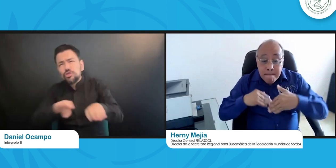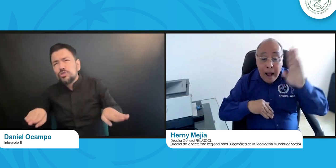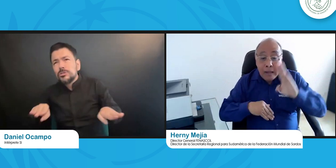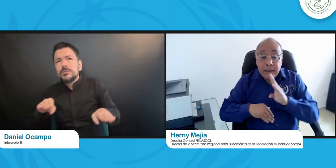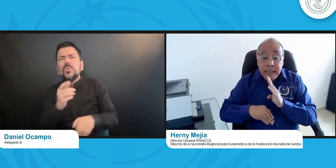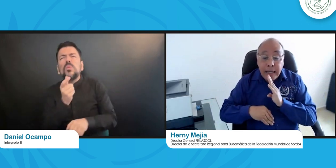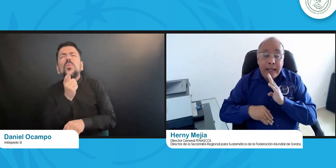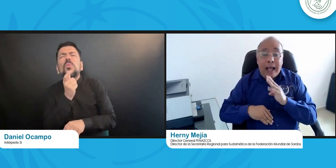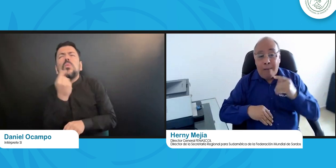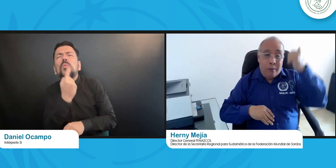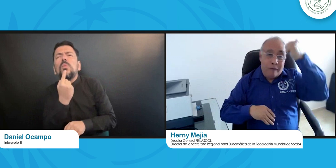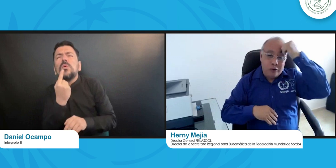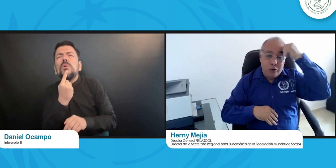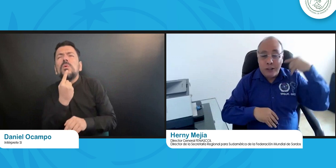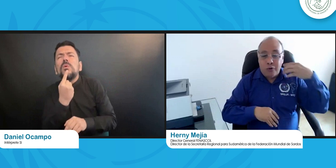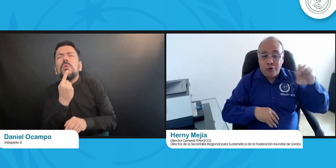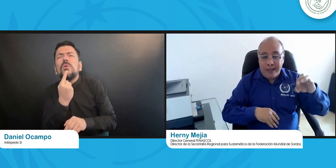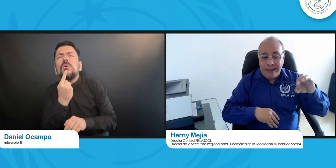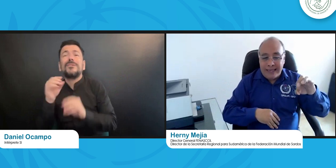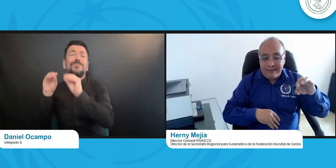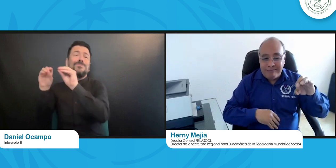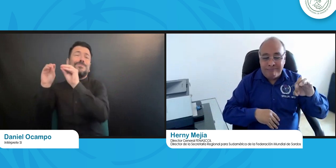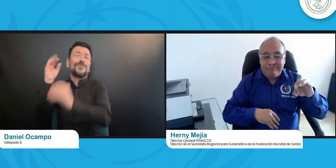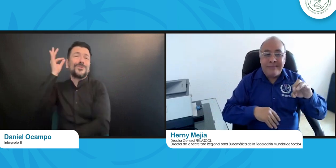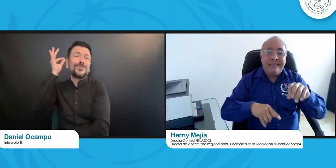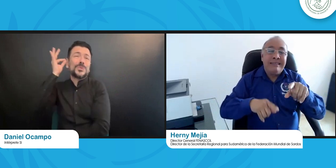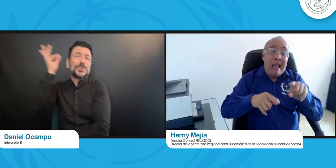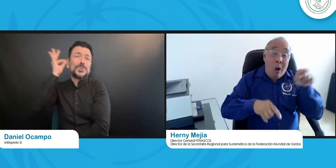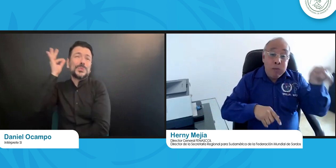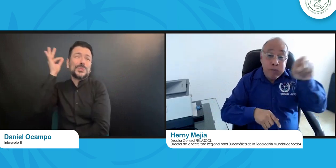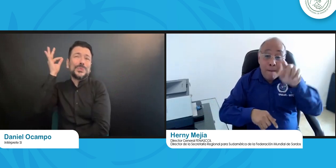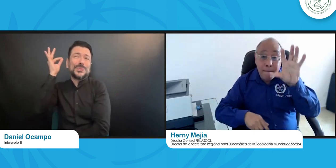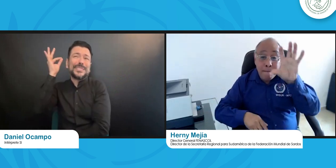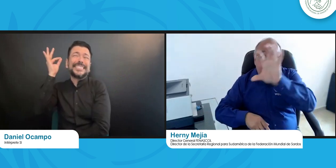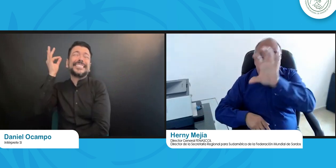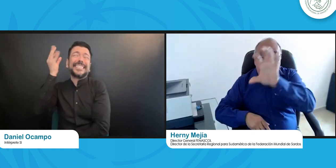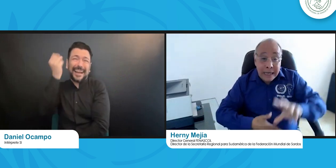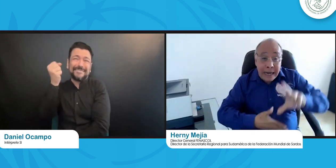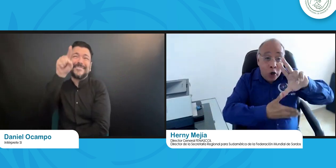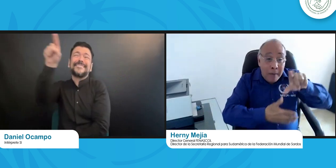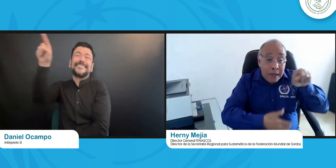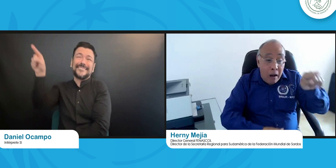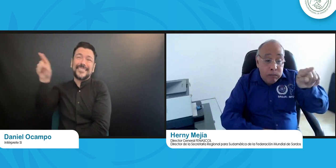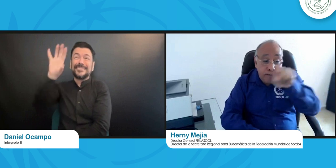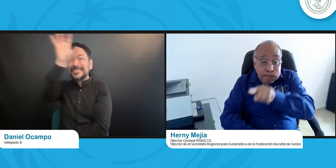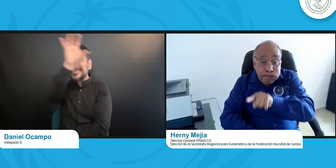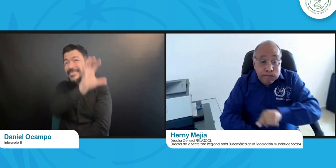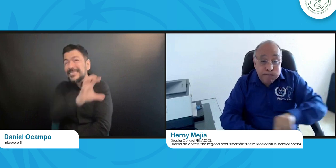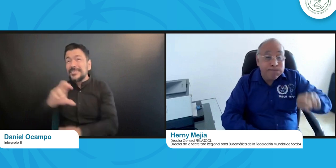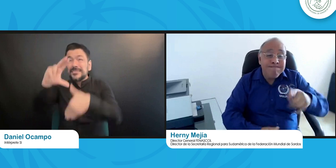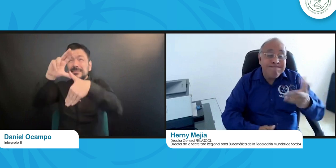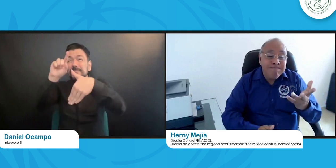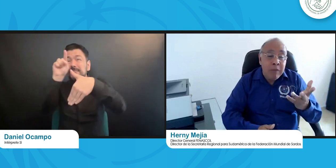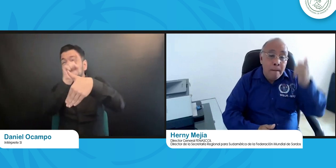a los niños sordos en su primera infancia, sobre todo a cargo de profesores oyentes, y viendo